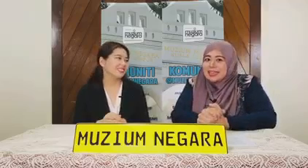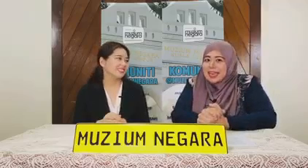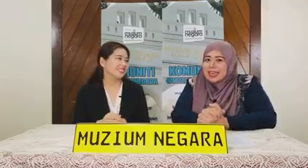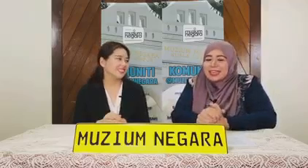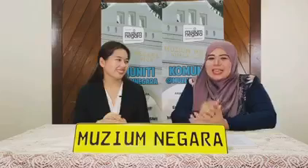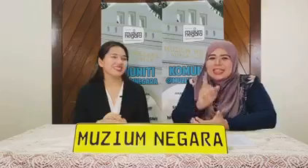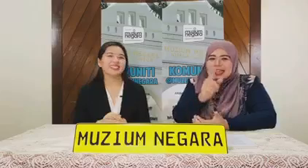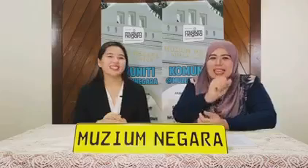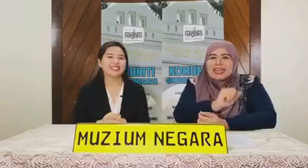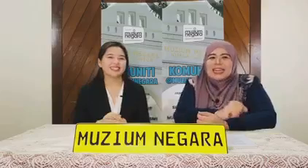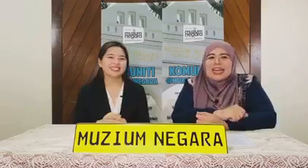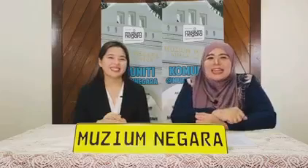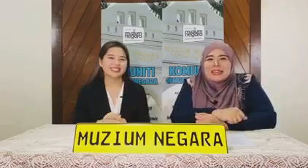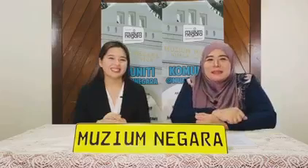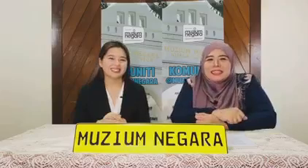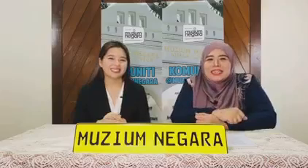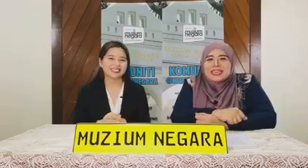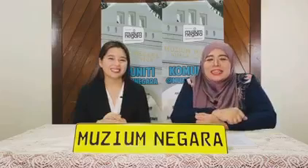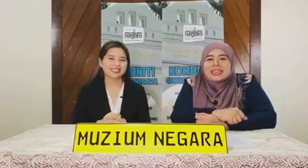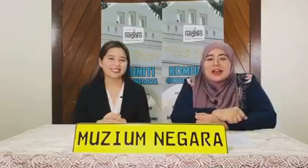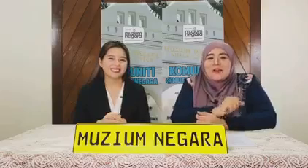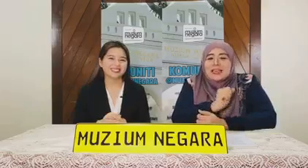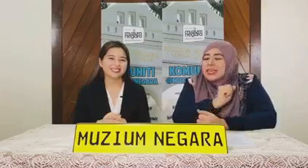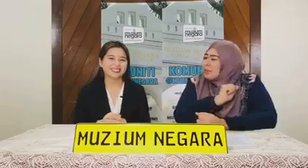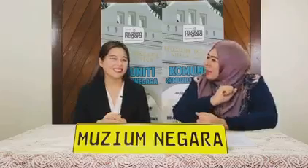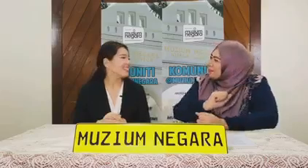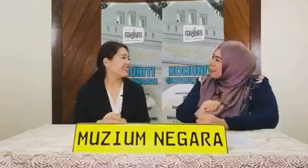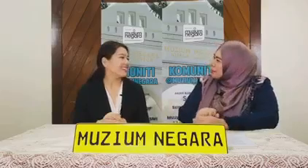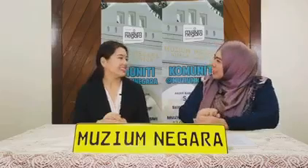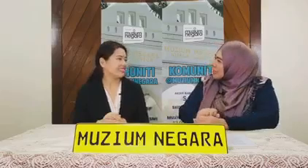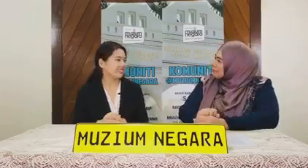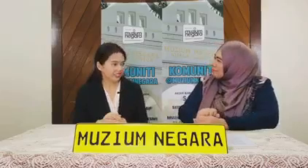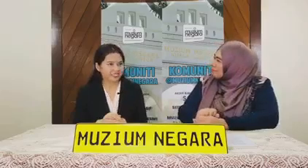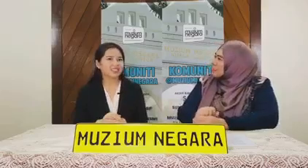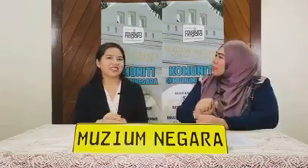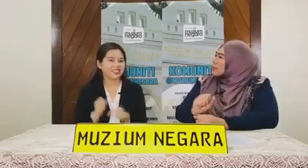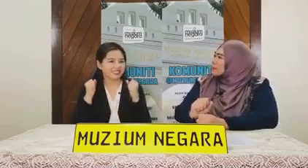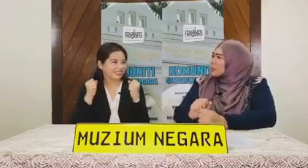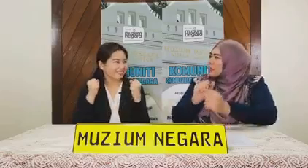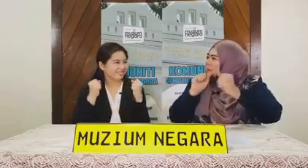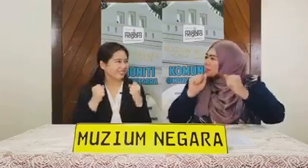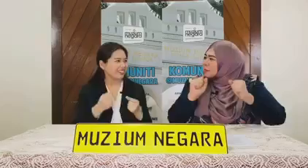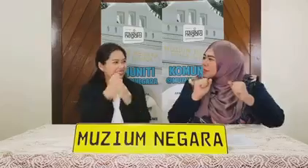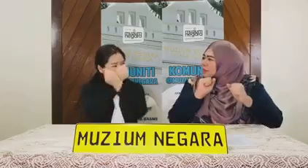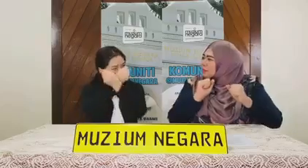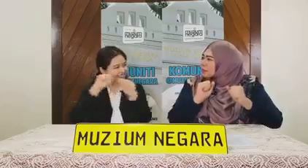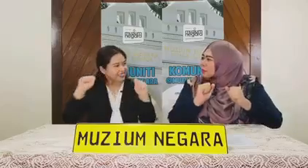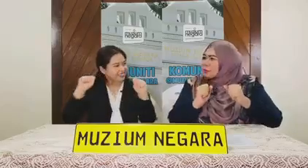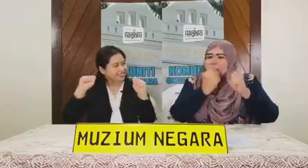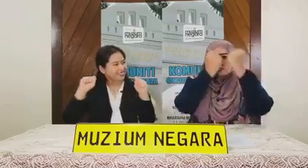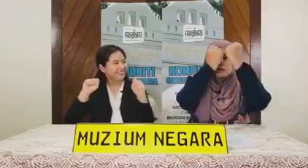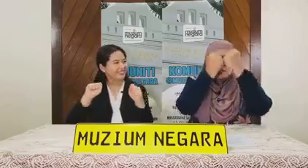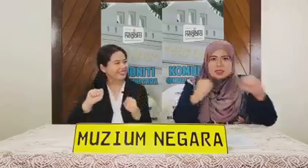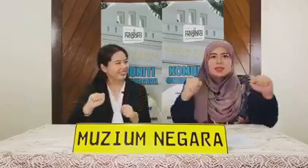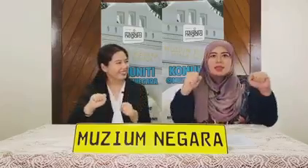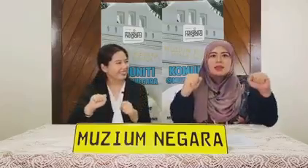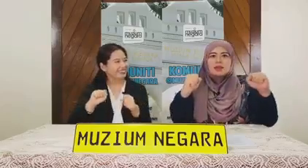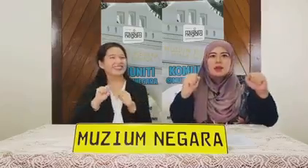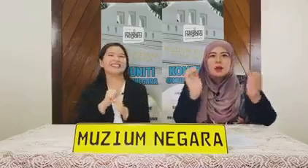ayat. Jadi adakah anda dah bersedia? Okey Kak Ifang, dah bersedia? Yes, dah sedia. Bersedia macam mana? Sedia. Yeah.